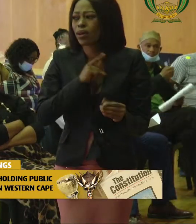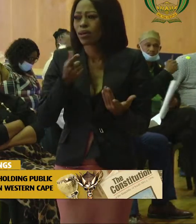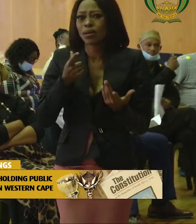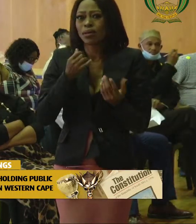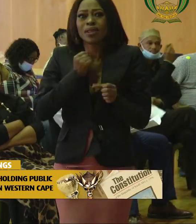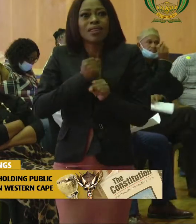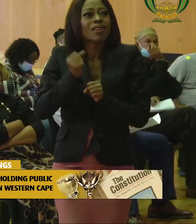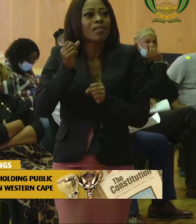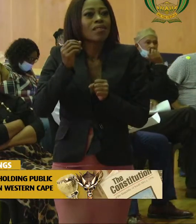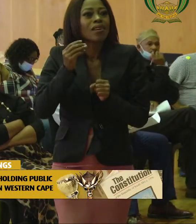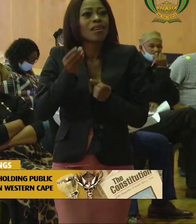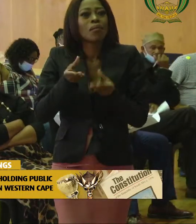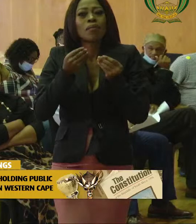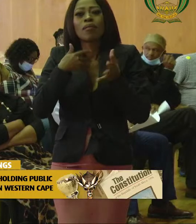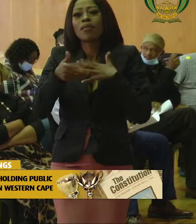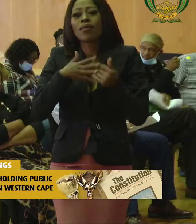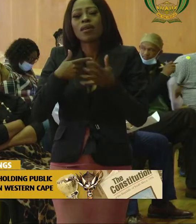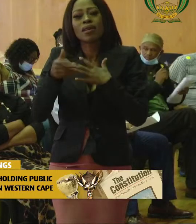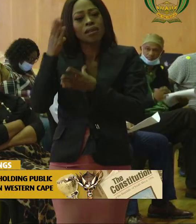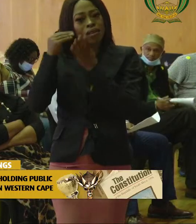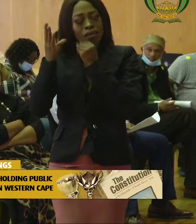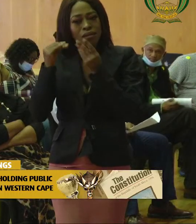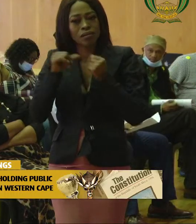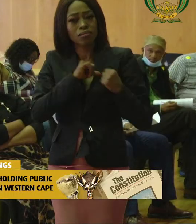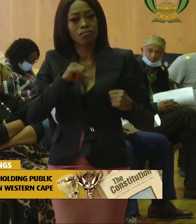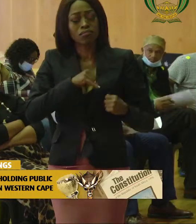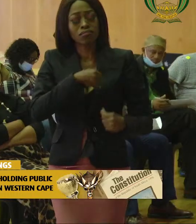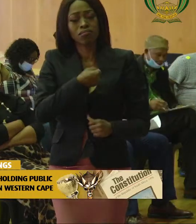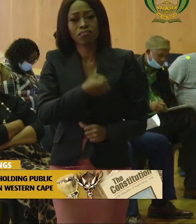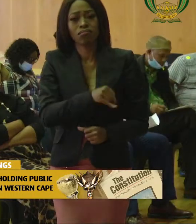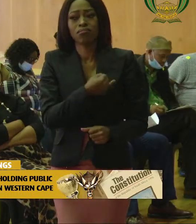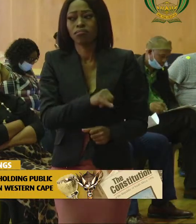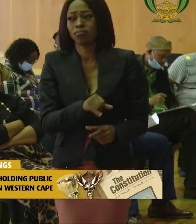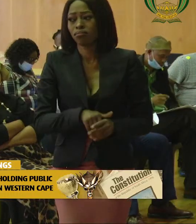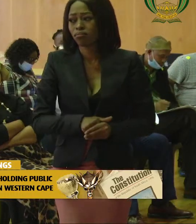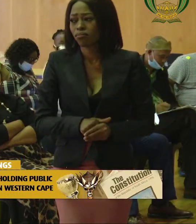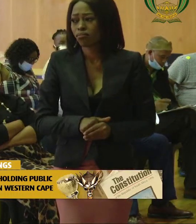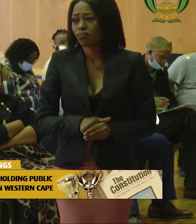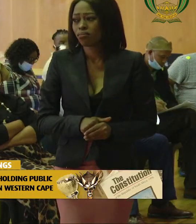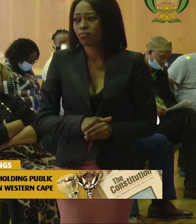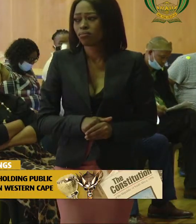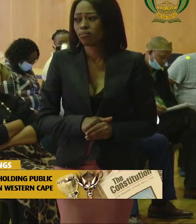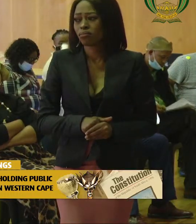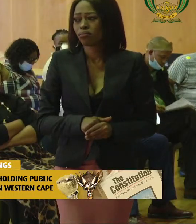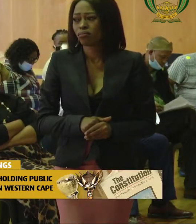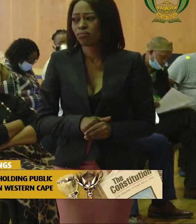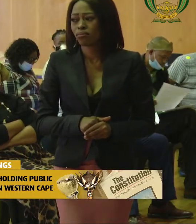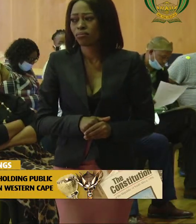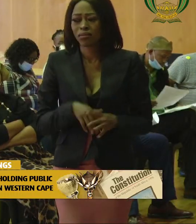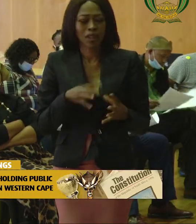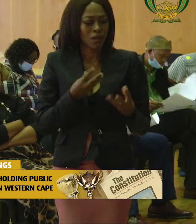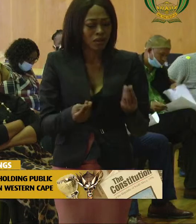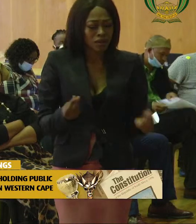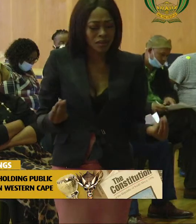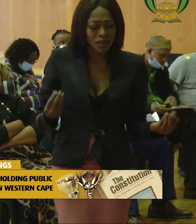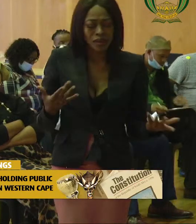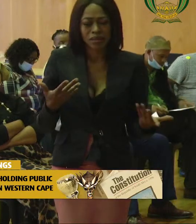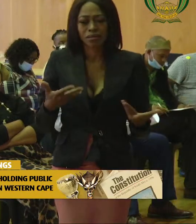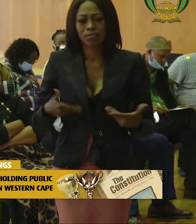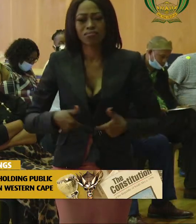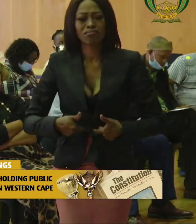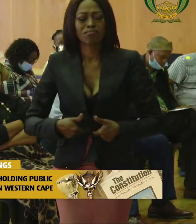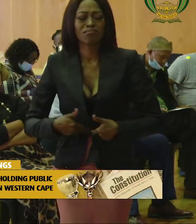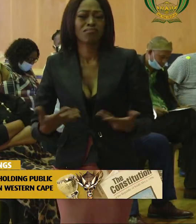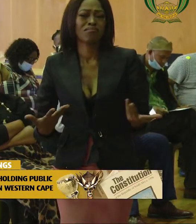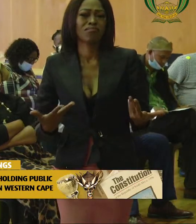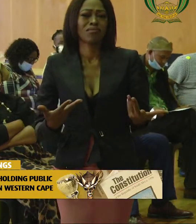ons laat nie. Ons harte is seer. Ons gaat lê honger, onze kindertjies.